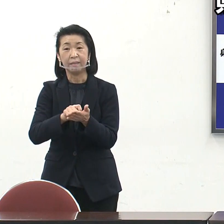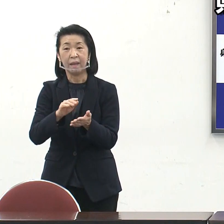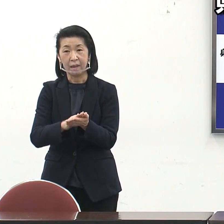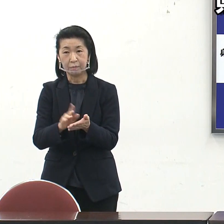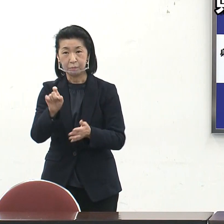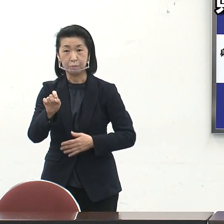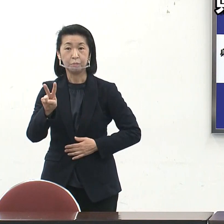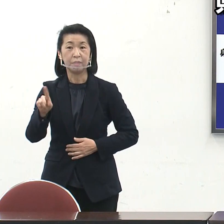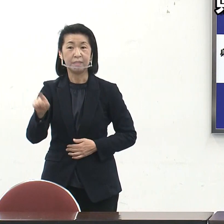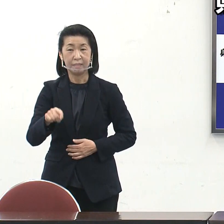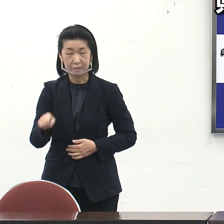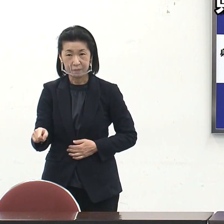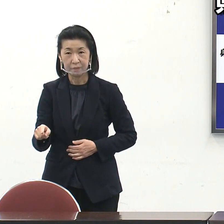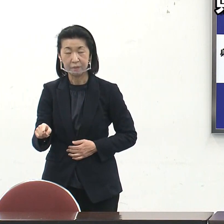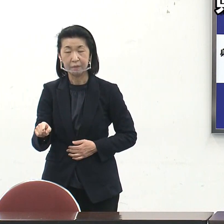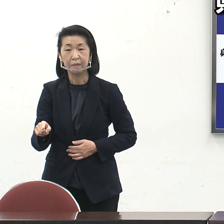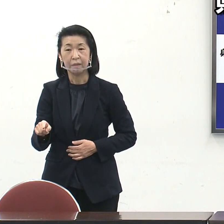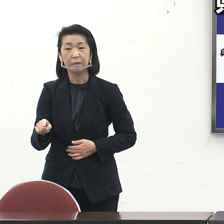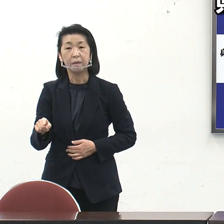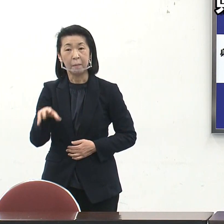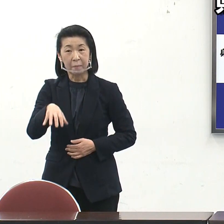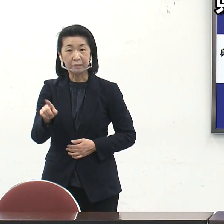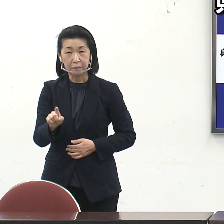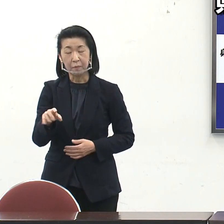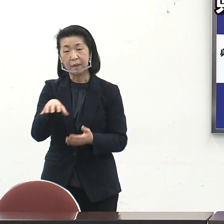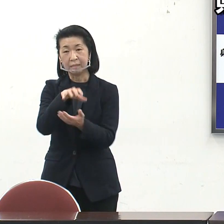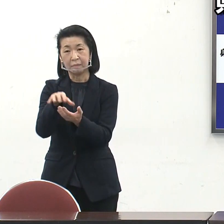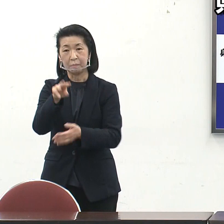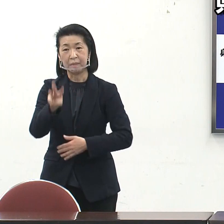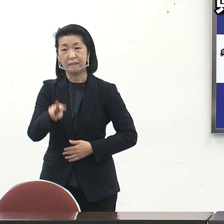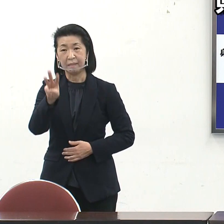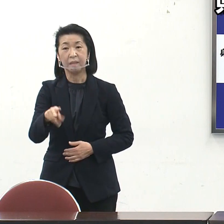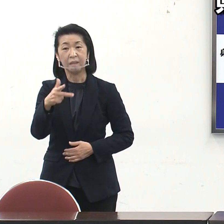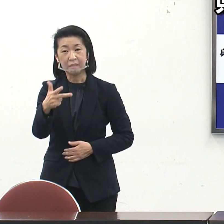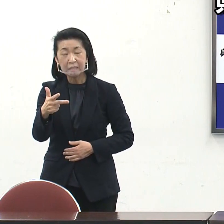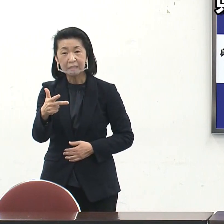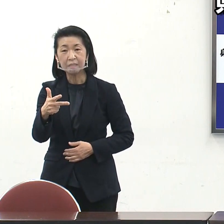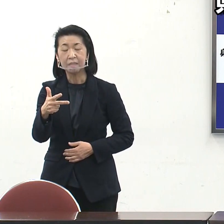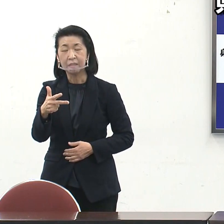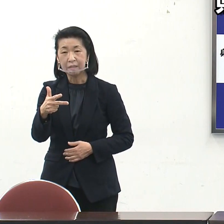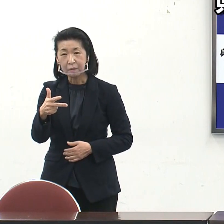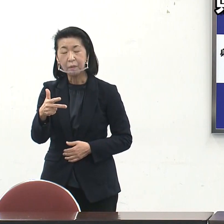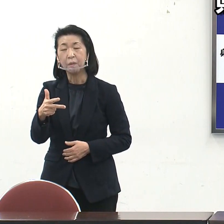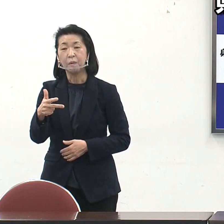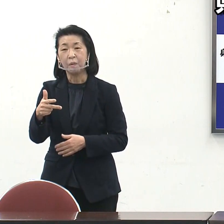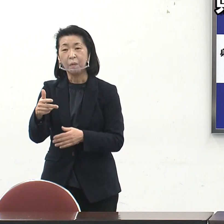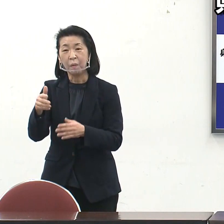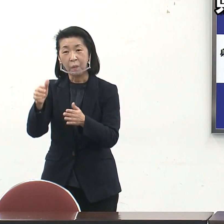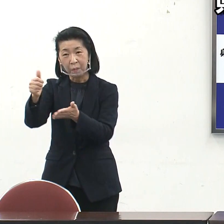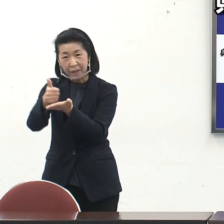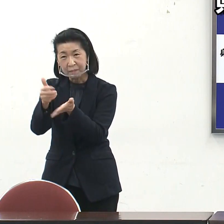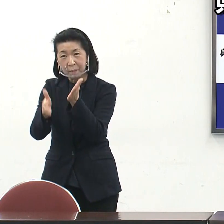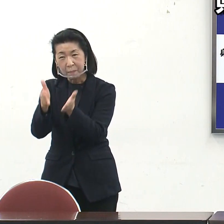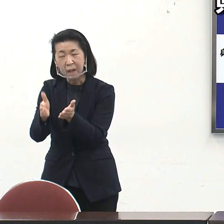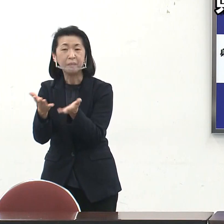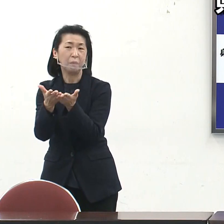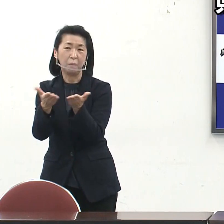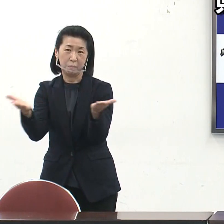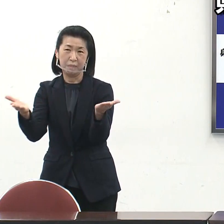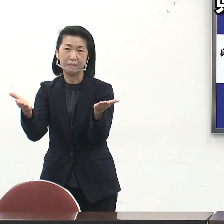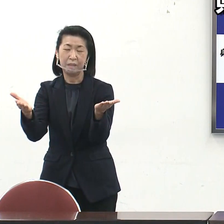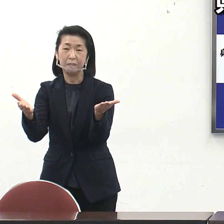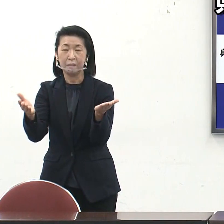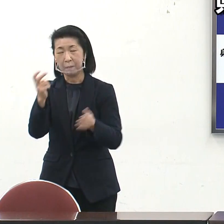薩摩仙台市内の接待を伴う飲食店に関連する感染が判明いたしました。このため当該感染をク